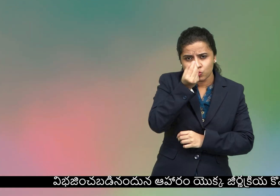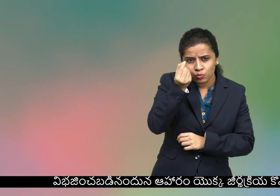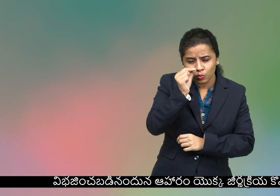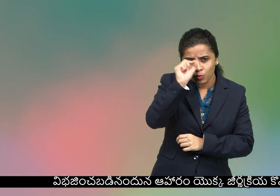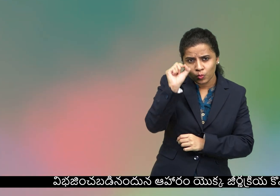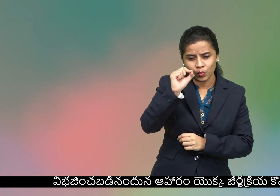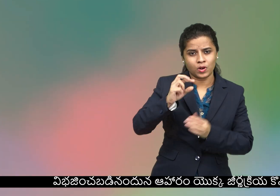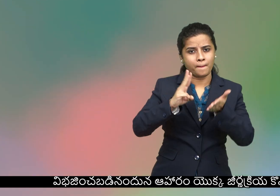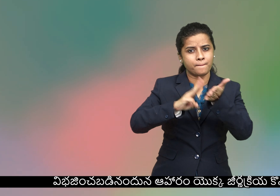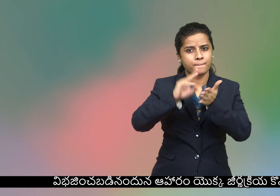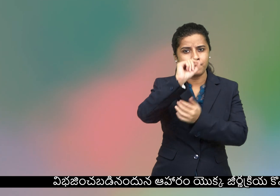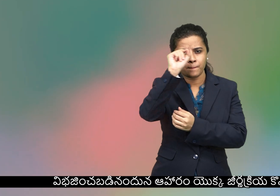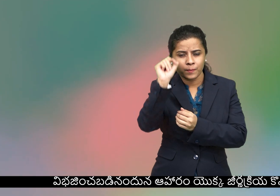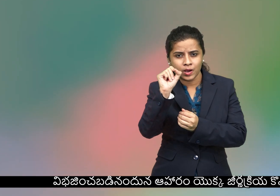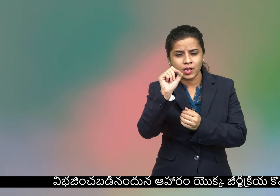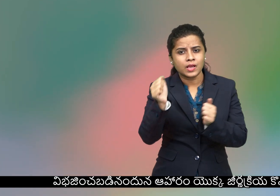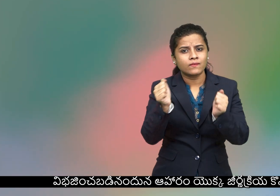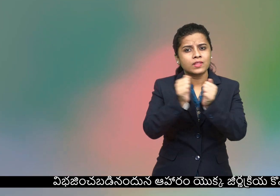యొక్క జీర్ణక్రియ కొనసాగుతుంది.